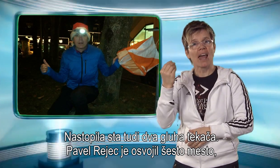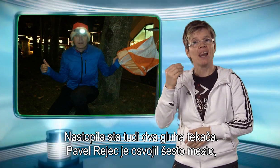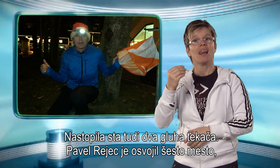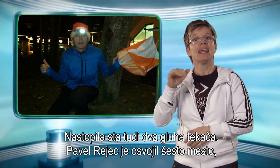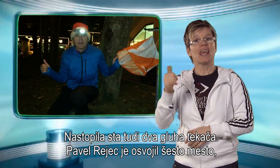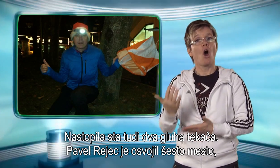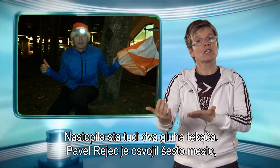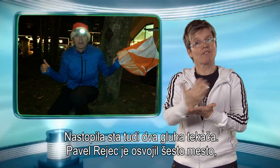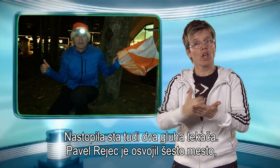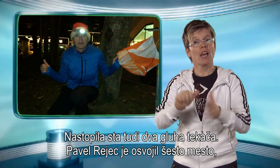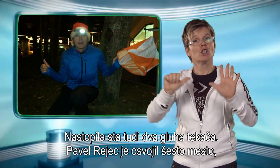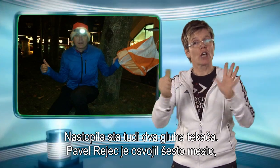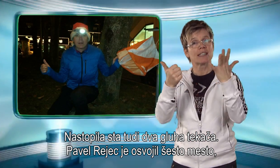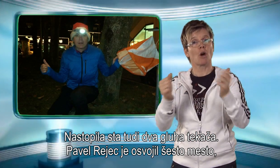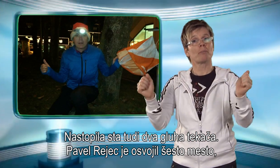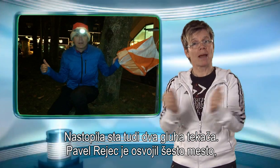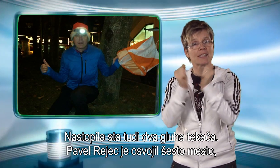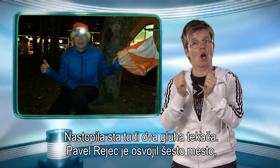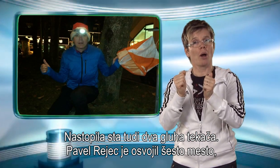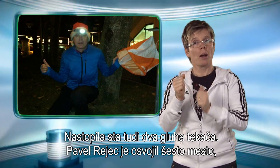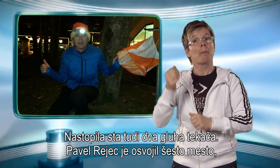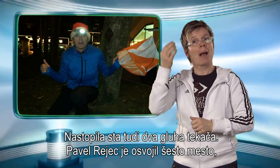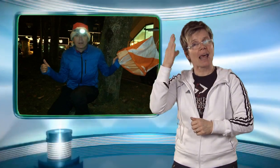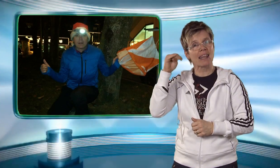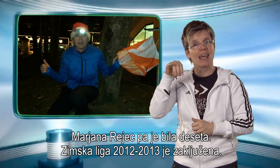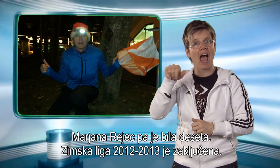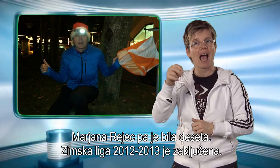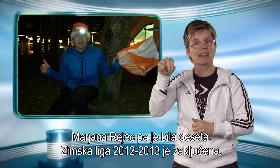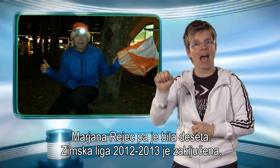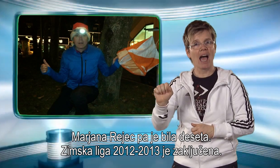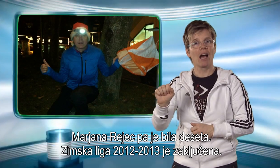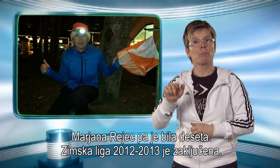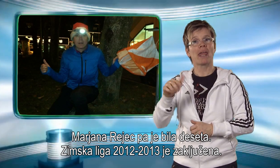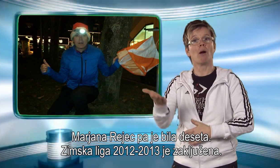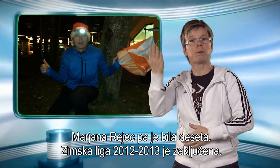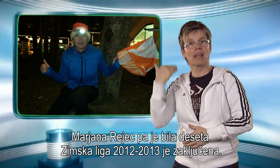Pavel Rejec je osvojil 6. mesto, Marjana Rejec pa je bila 10.